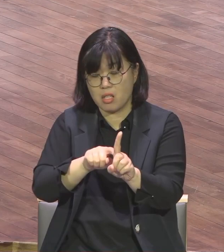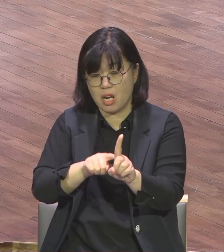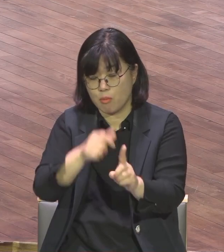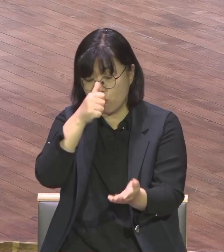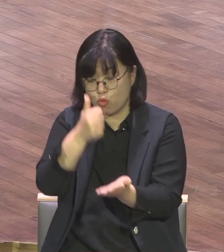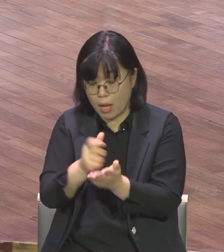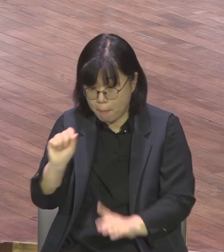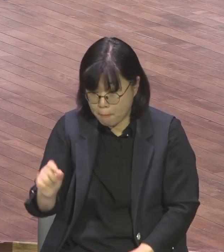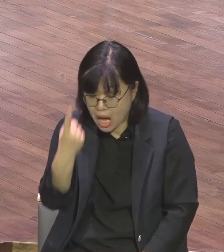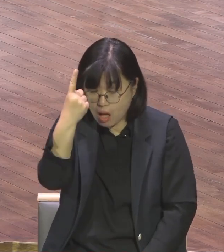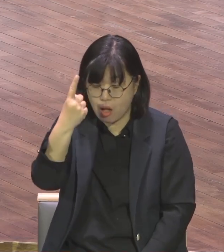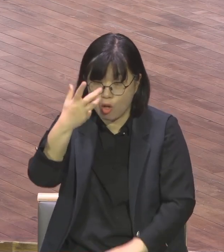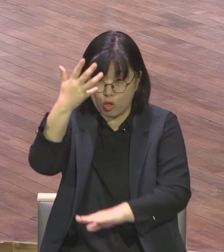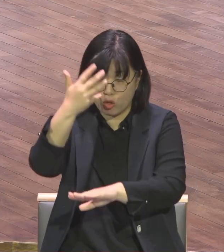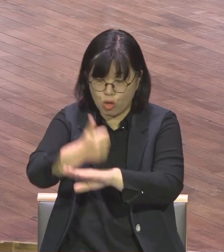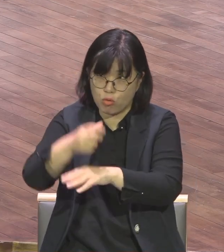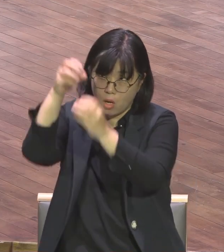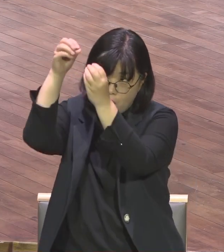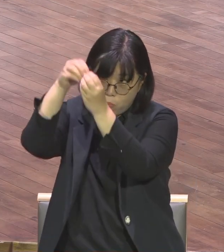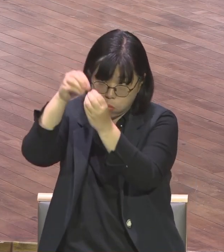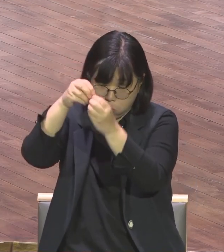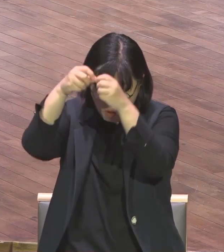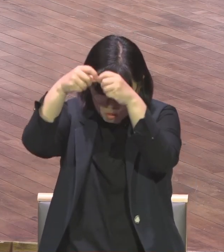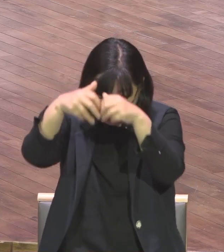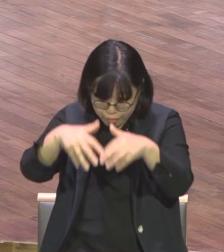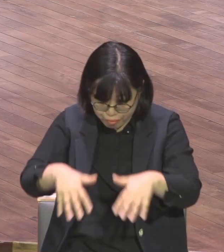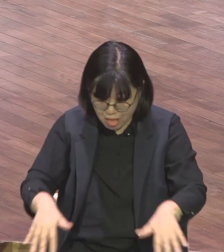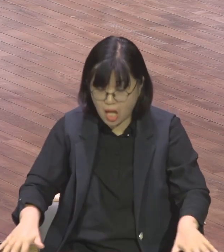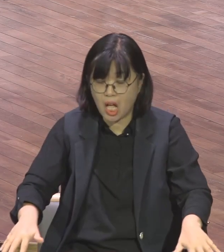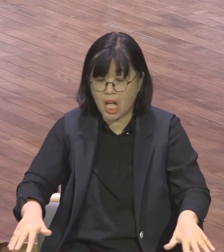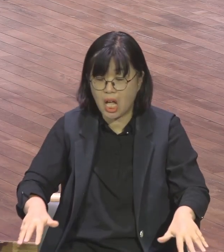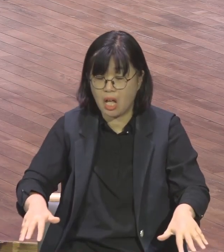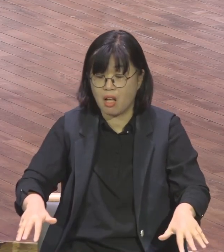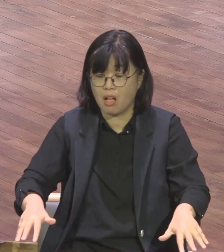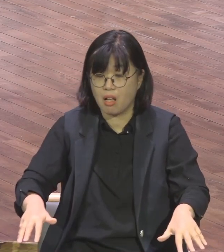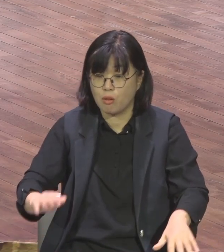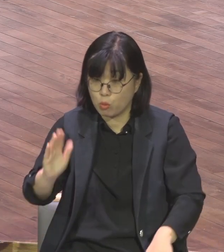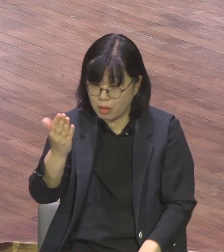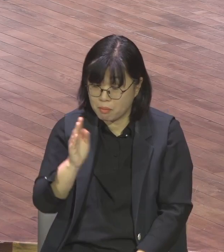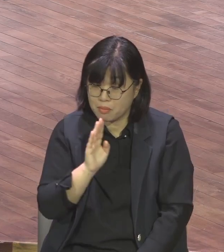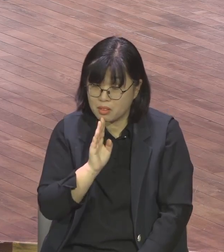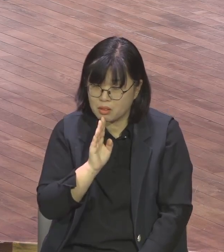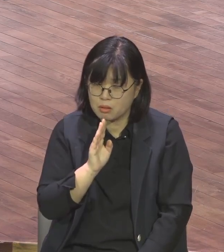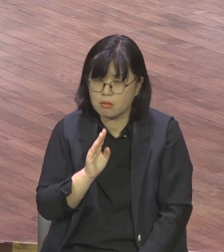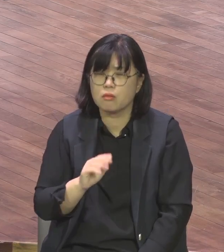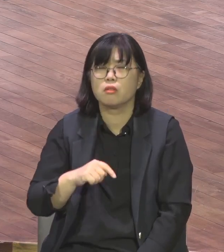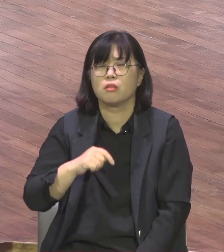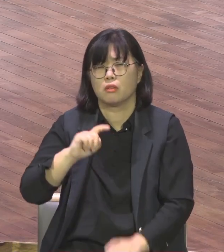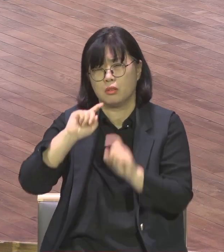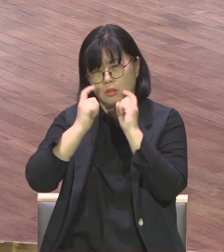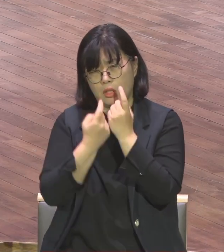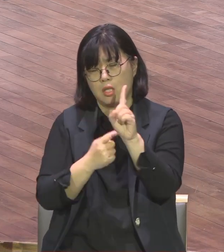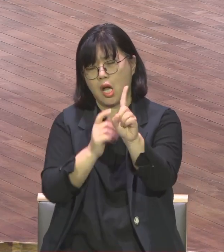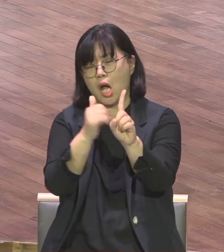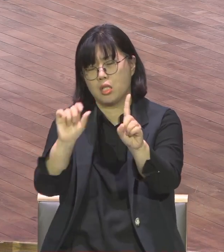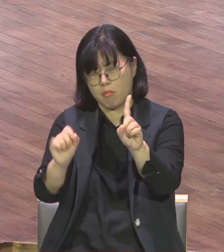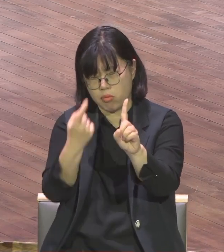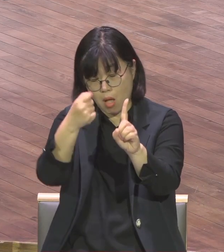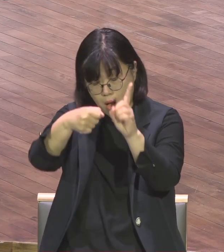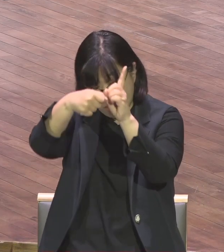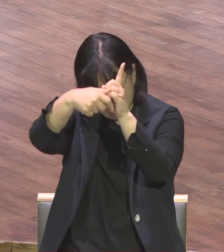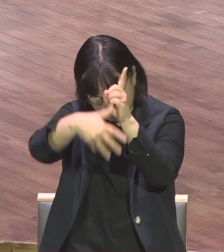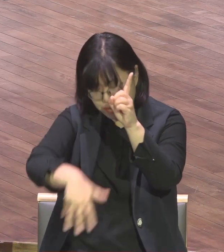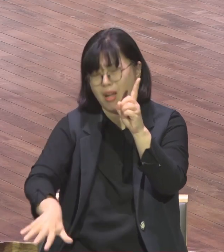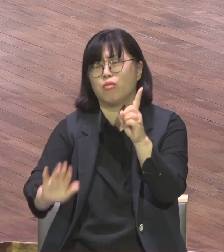타락으로 연결되는 이 죄의 속성을 죄의 속성 이건 개인으로부터 쉽게 전체로